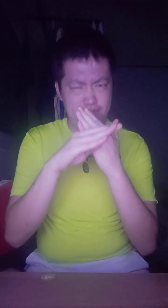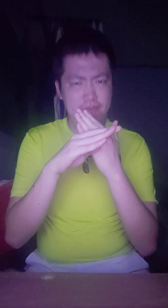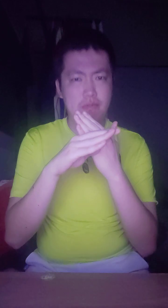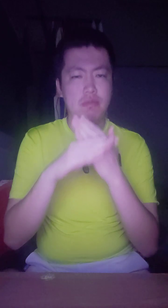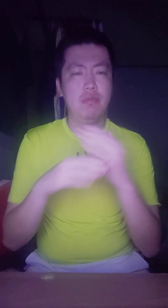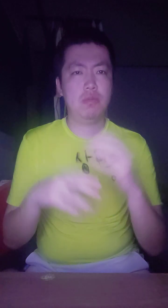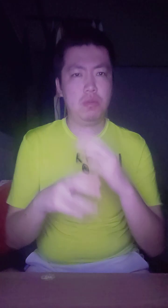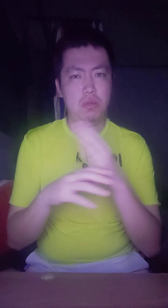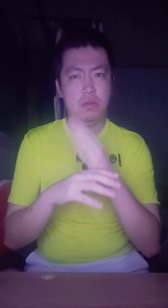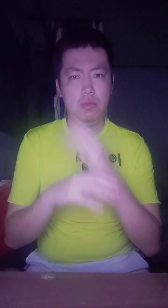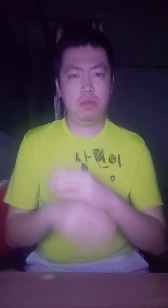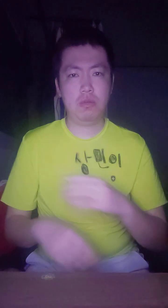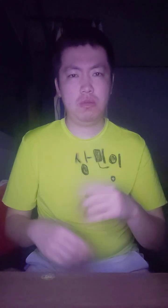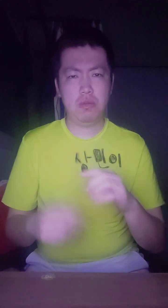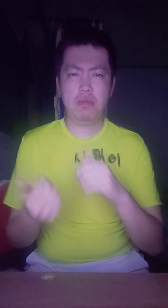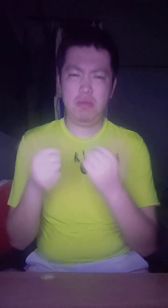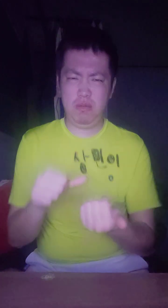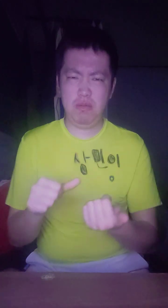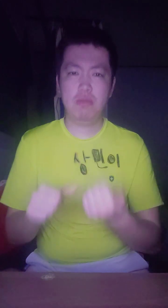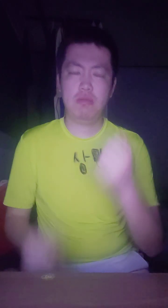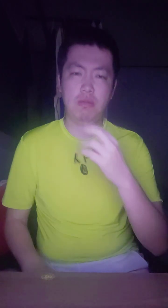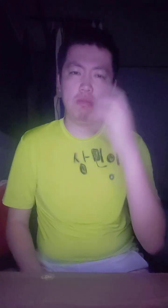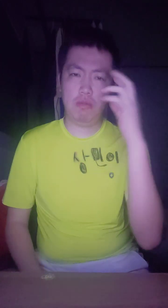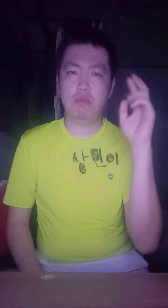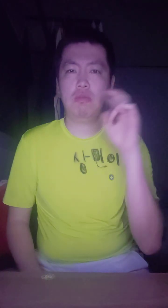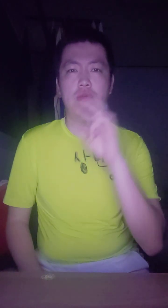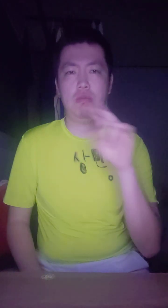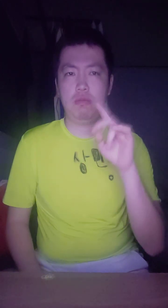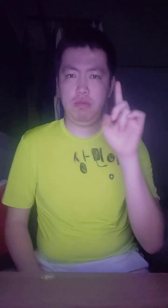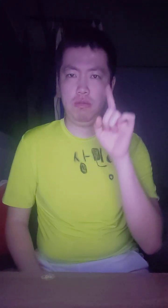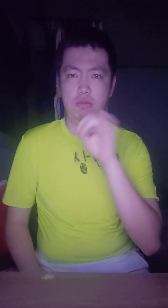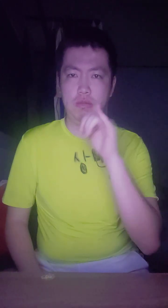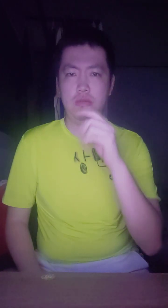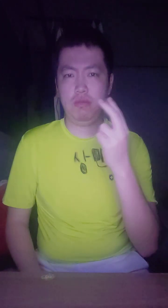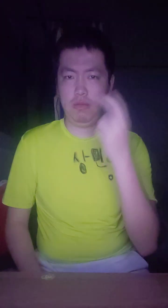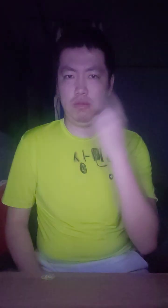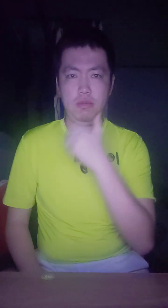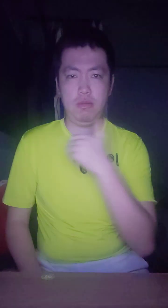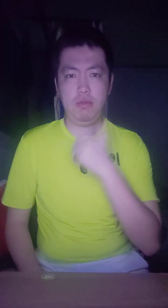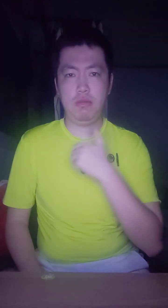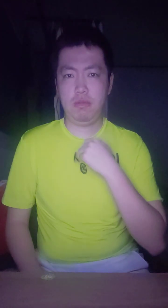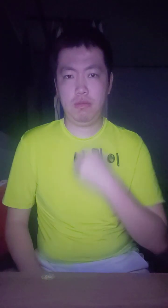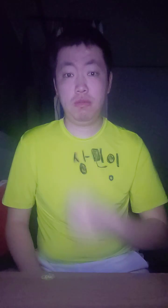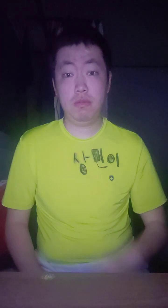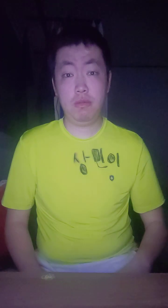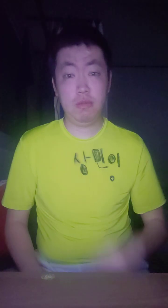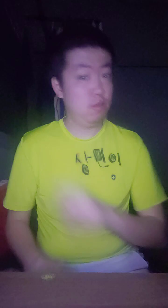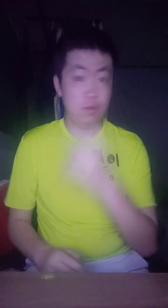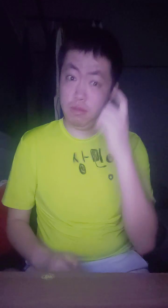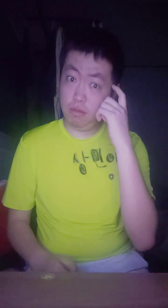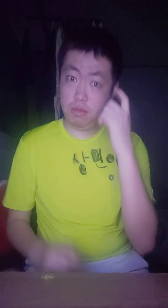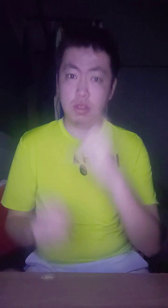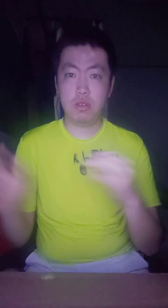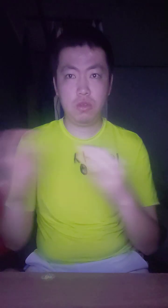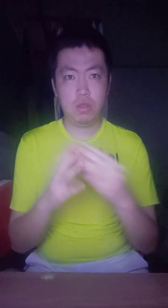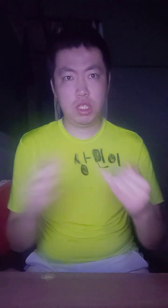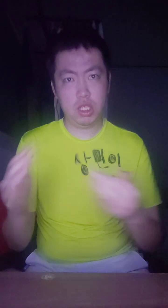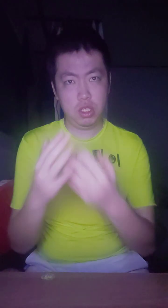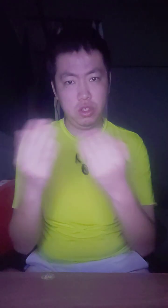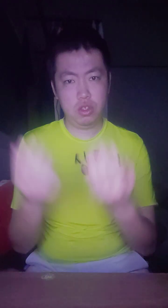못하게 막아버리면 사망에 이르기까지 할 수 있다는 게 이게 가장 큰 문제가 되겠습니다. 자, 혹시 기억하십니까? 지난해 11월이죠. 한